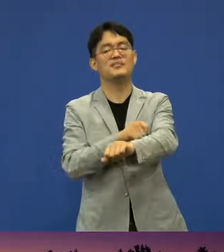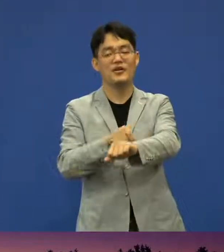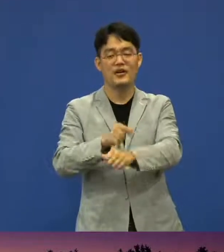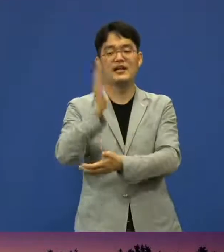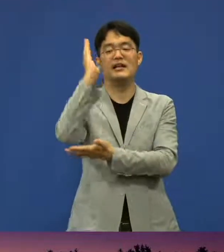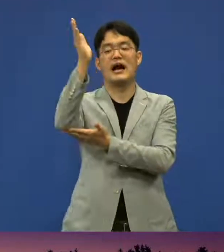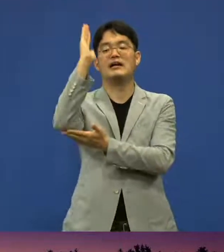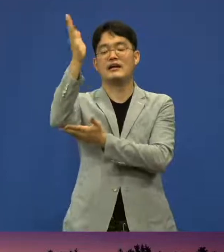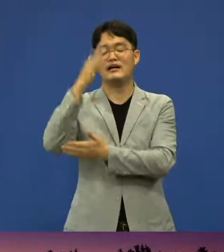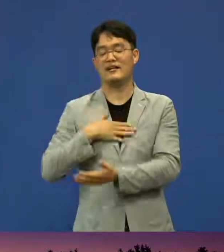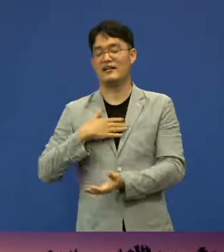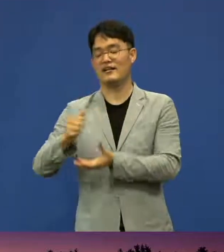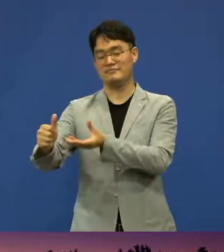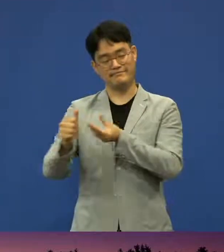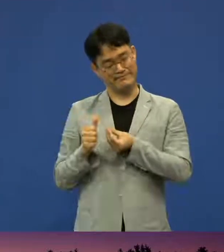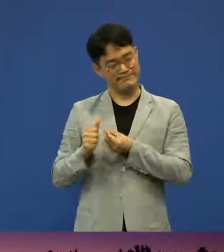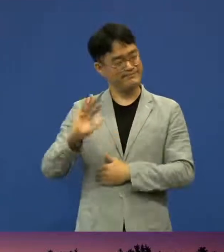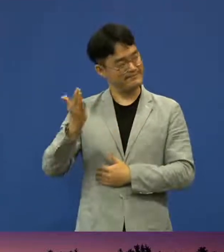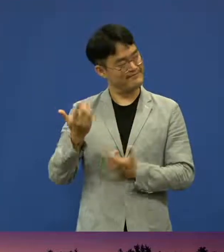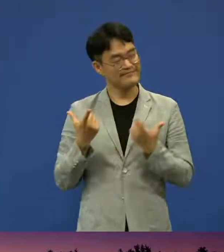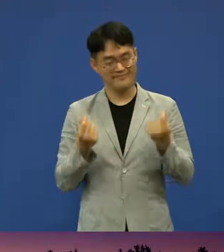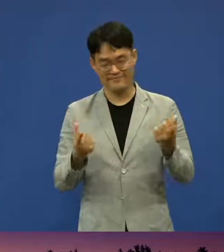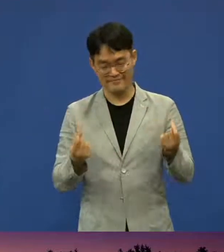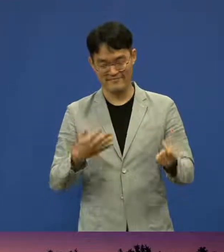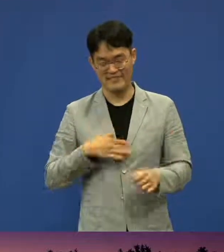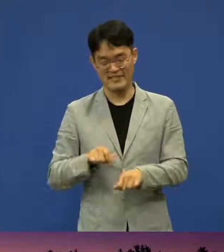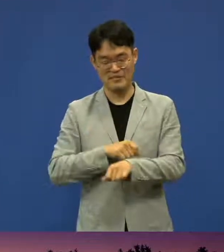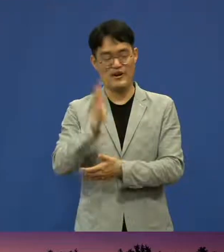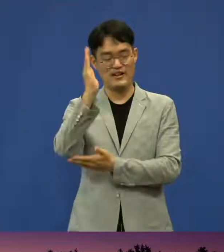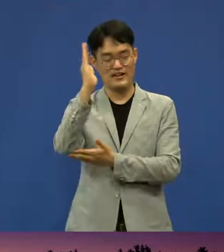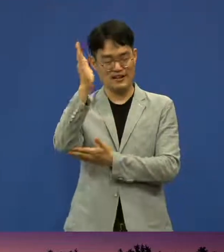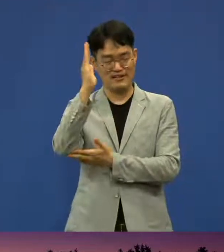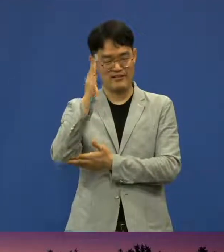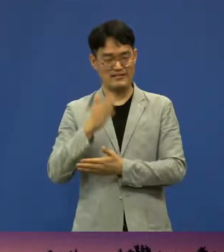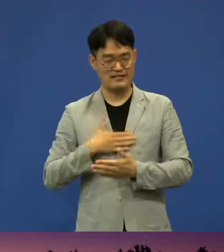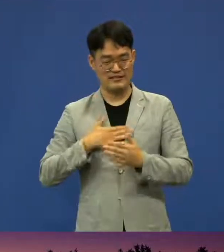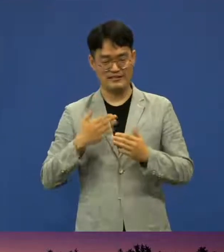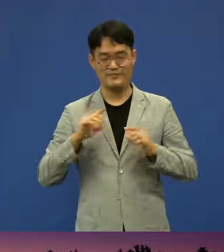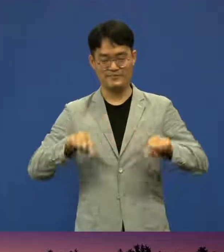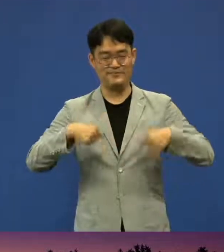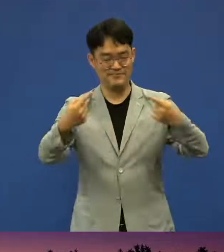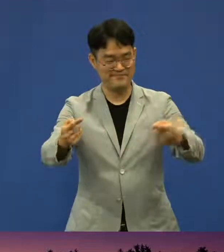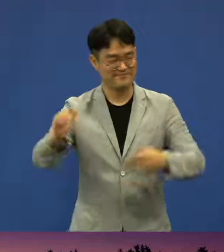오지 않았나 그런 생각이 듭니다. 자, 네, 고맙습니다. 네.